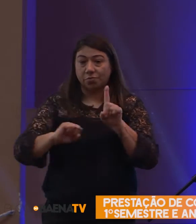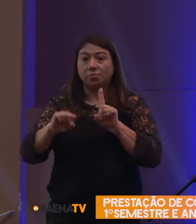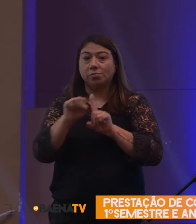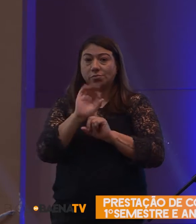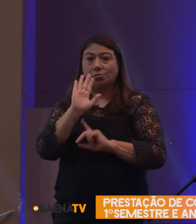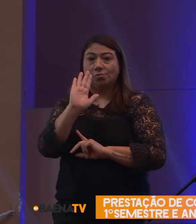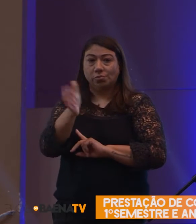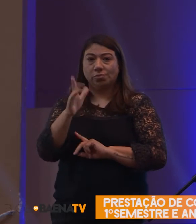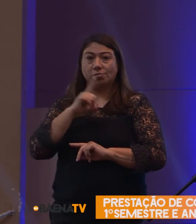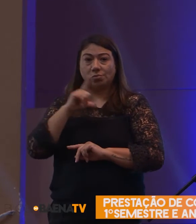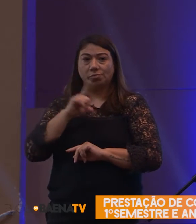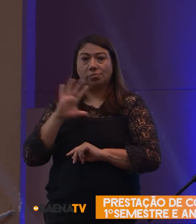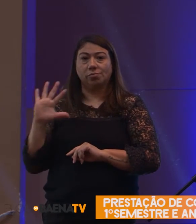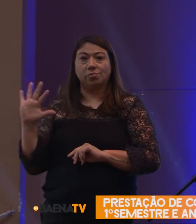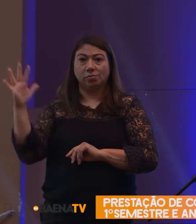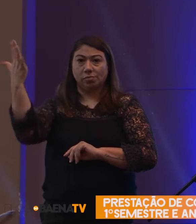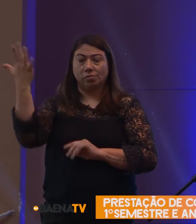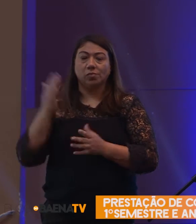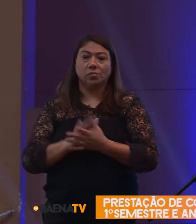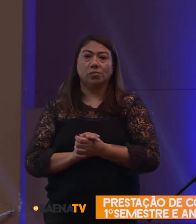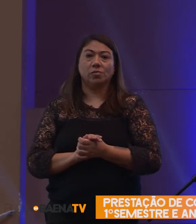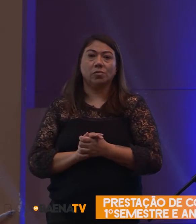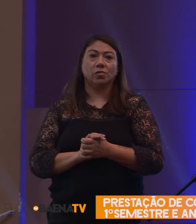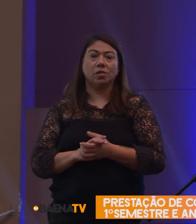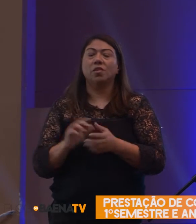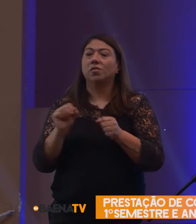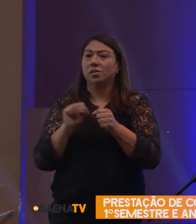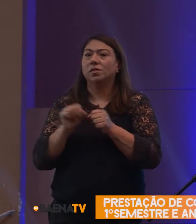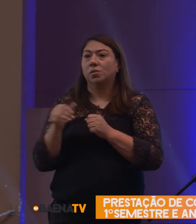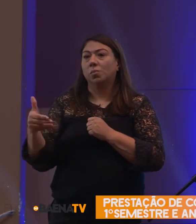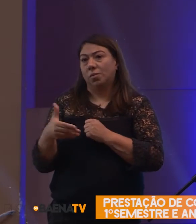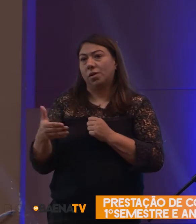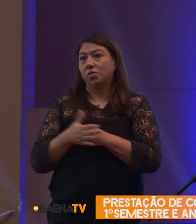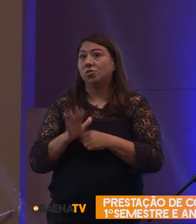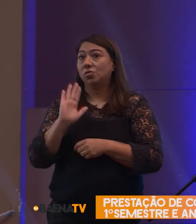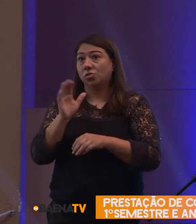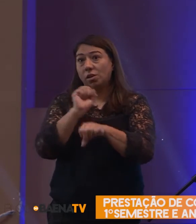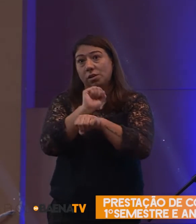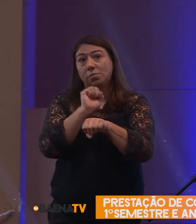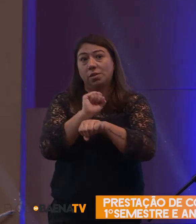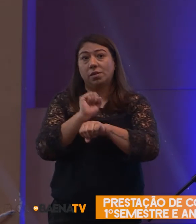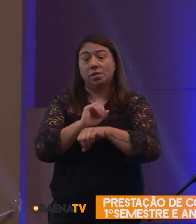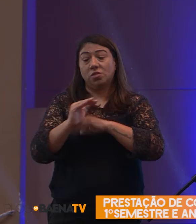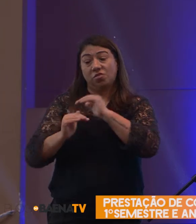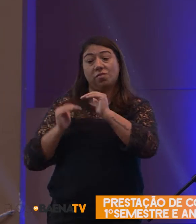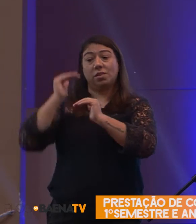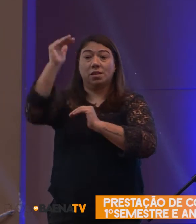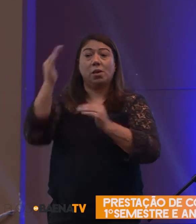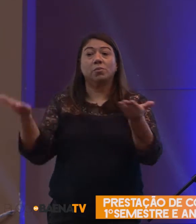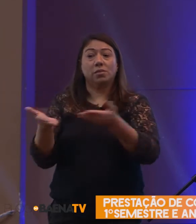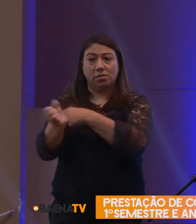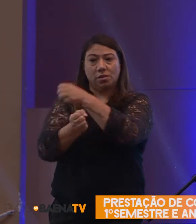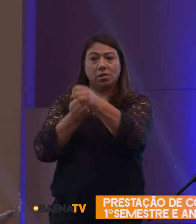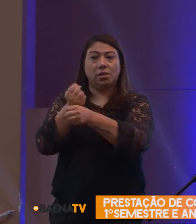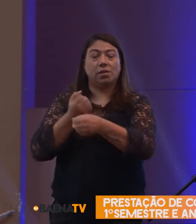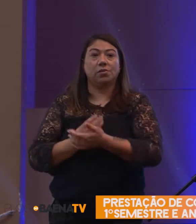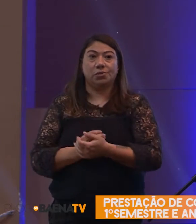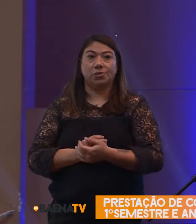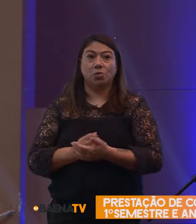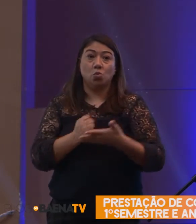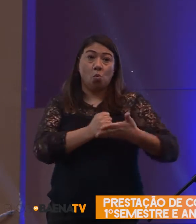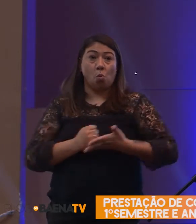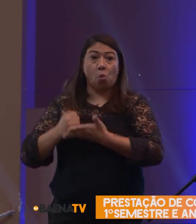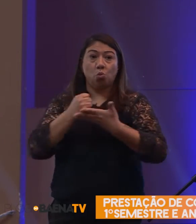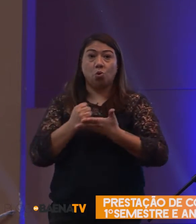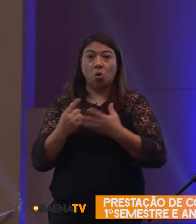já está em andamento, concluído uma grande parte, e com perspectiva já de avançarmos esse ano ainda na questão do